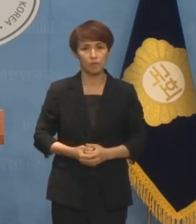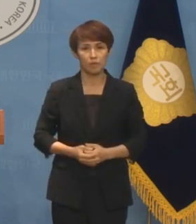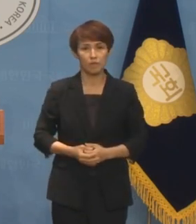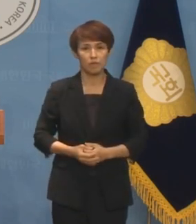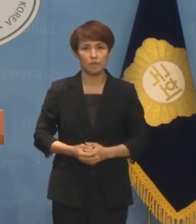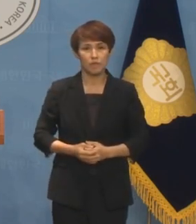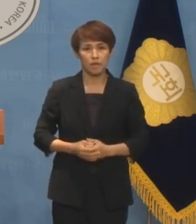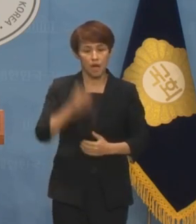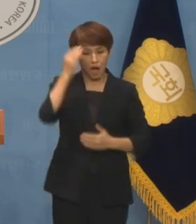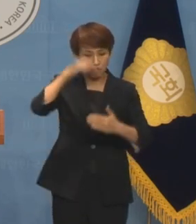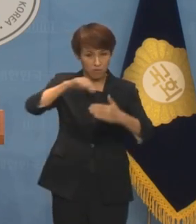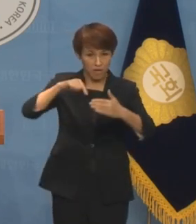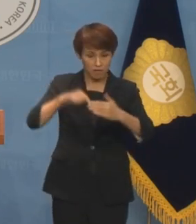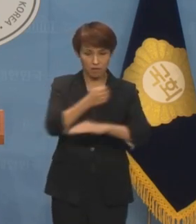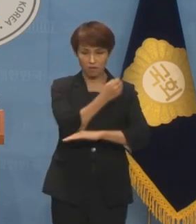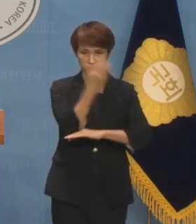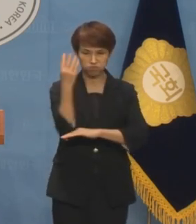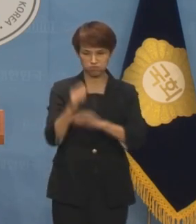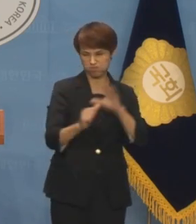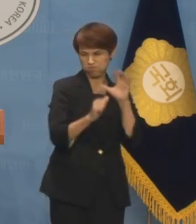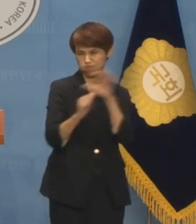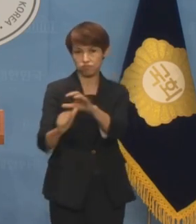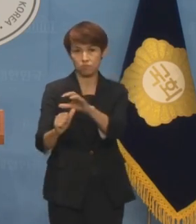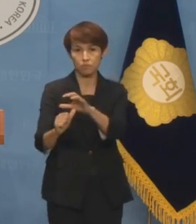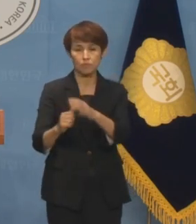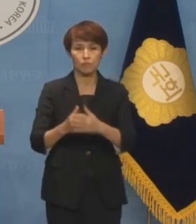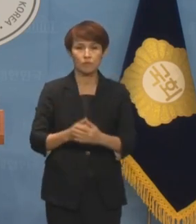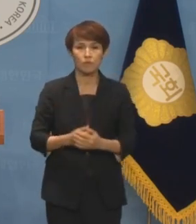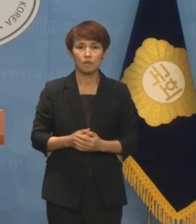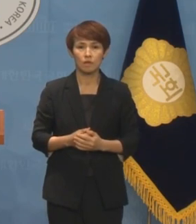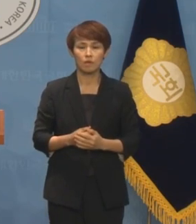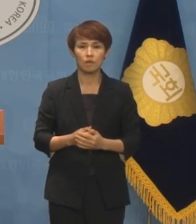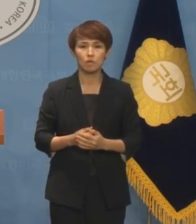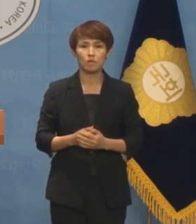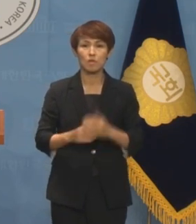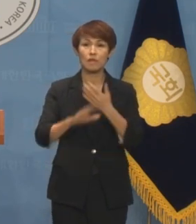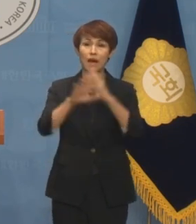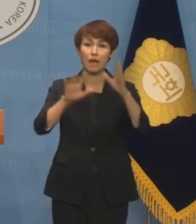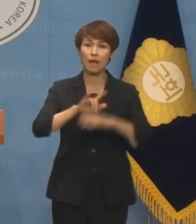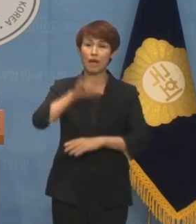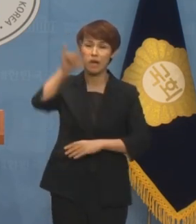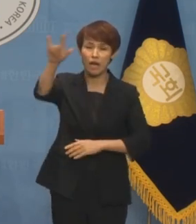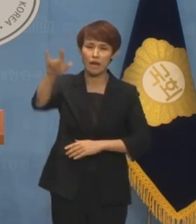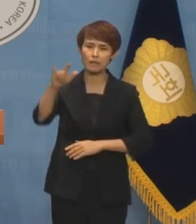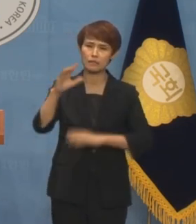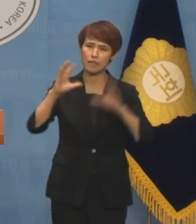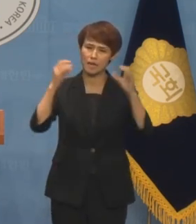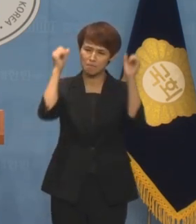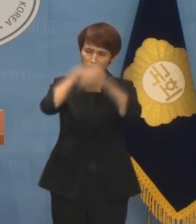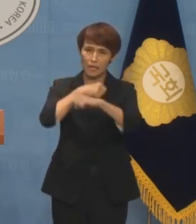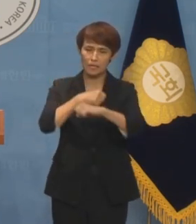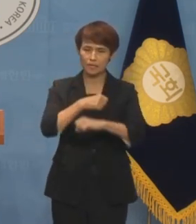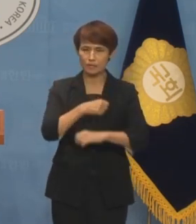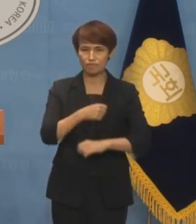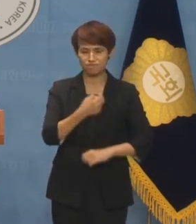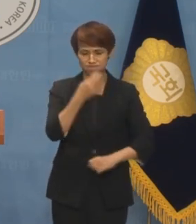불과했습니다에서는를 밟고 에가서는 라니 한심합니다